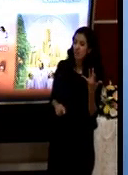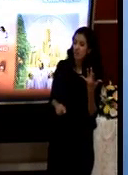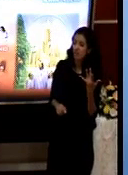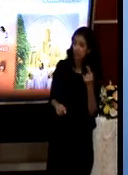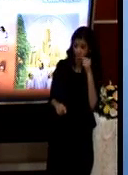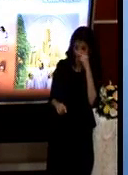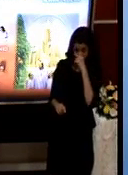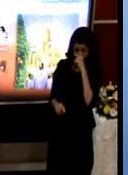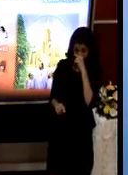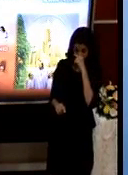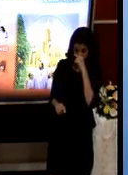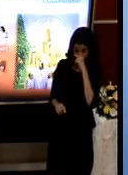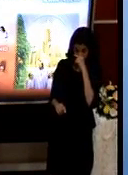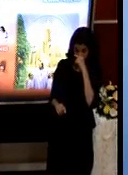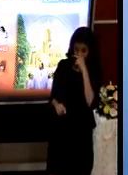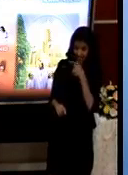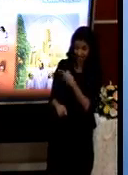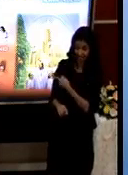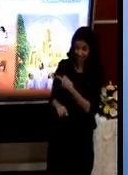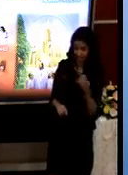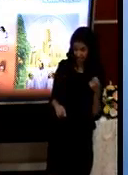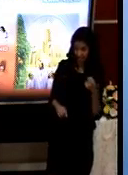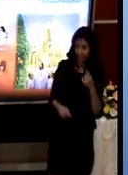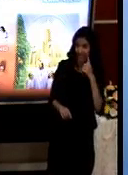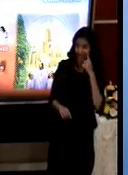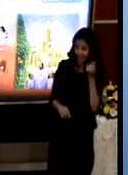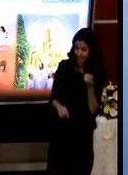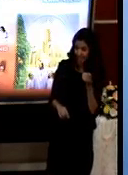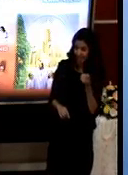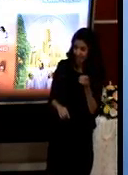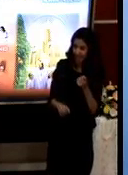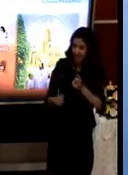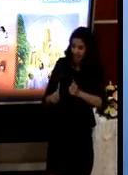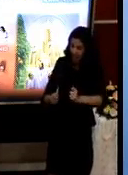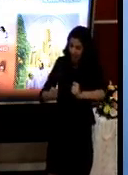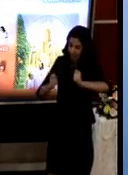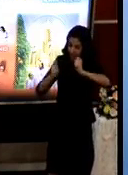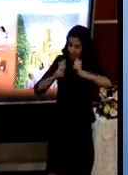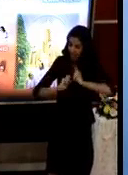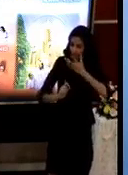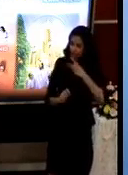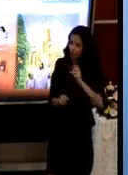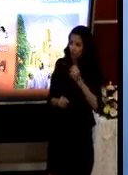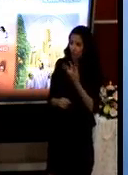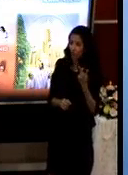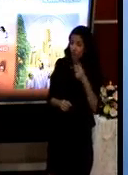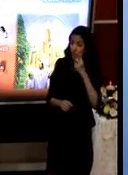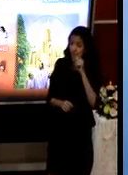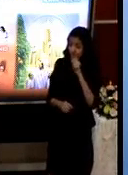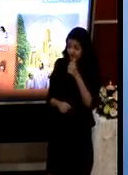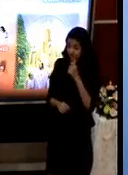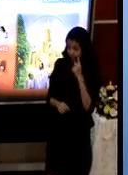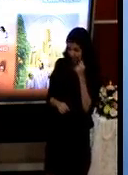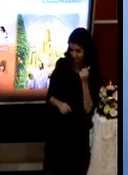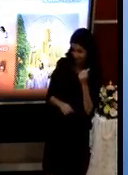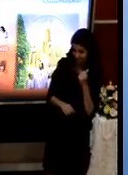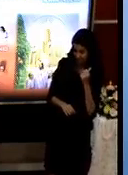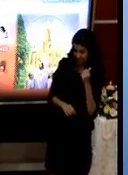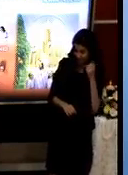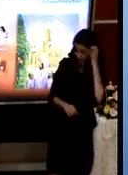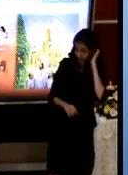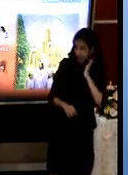7. ¿Cuántos de esos días nos regala Dios? 6. Y Él dice, 6 para